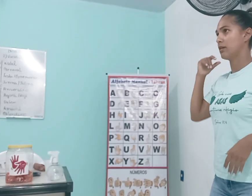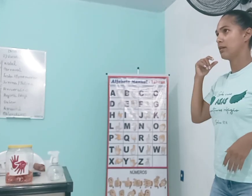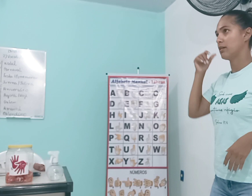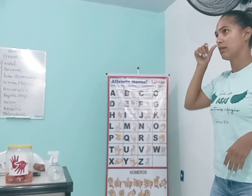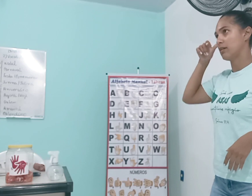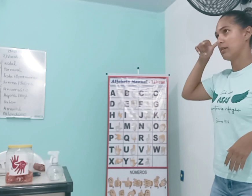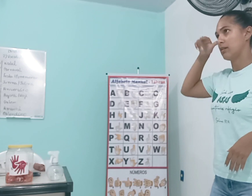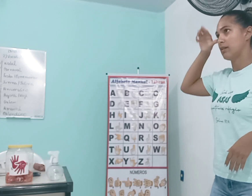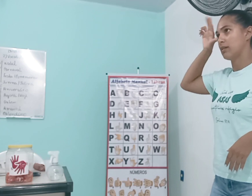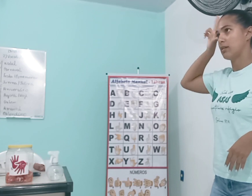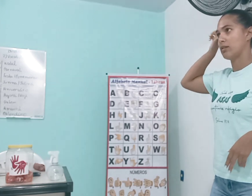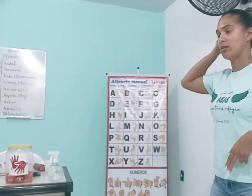anteontem,